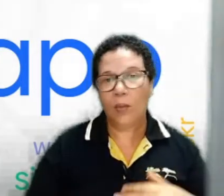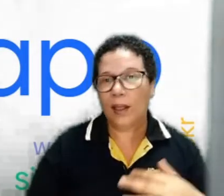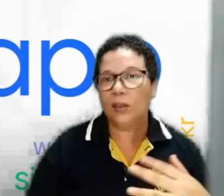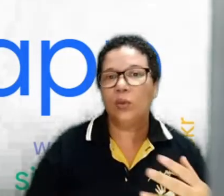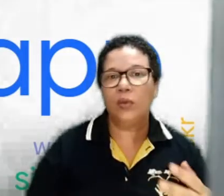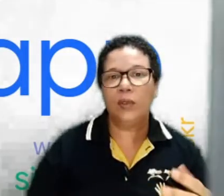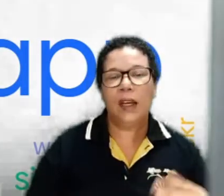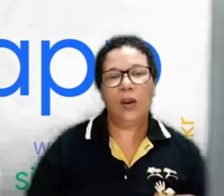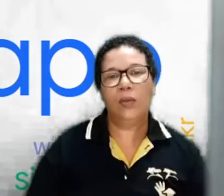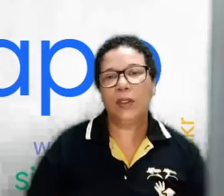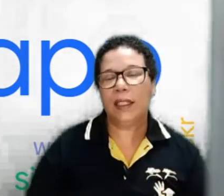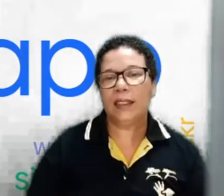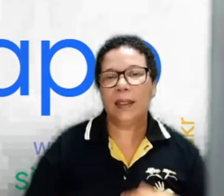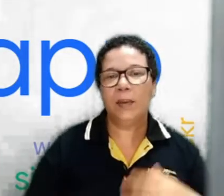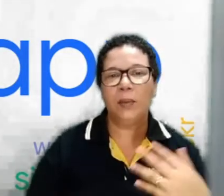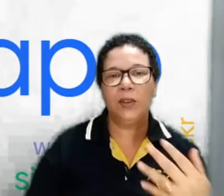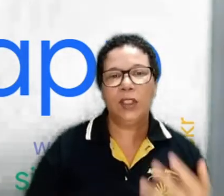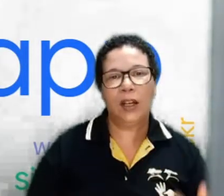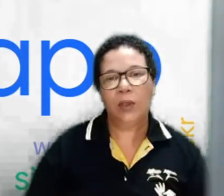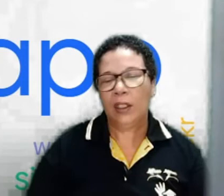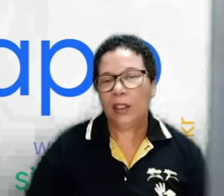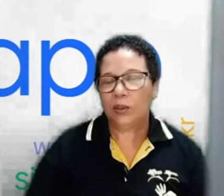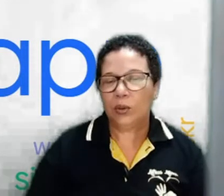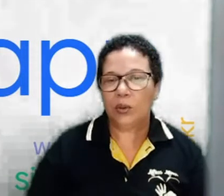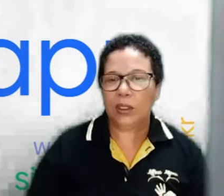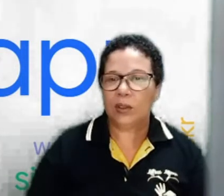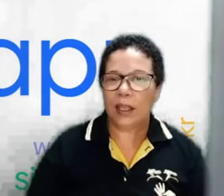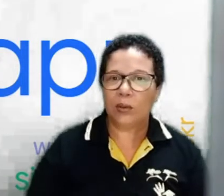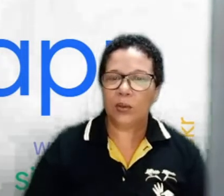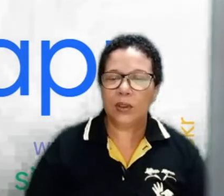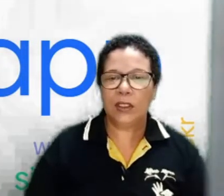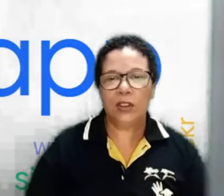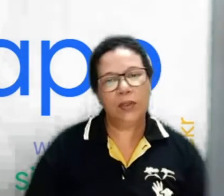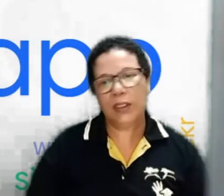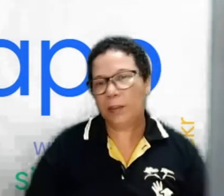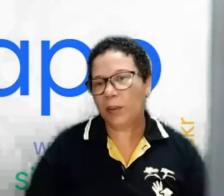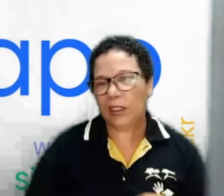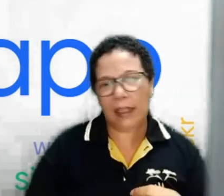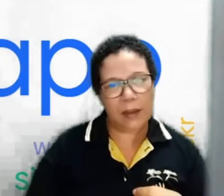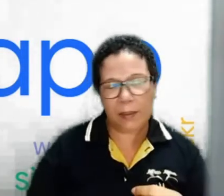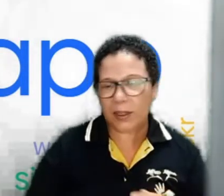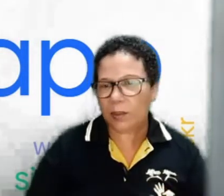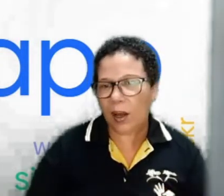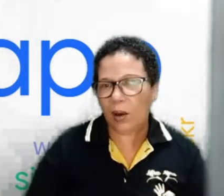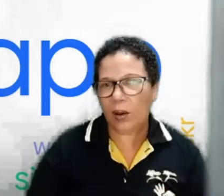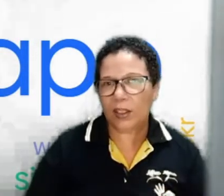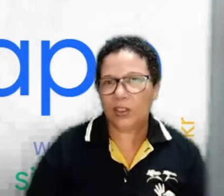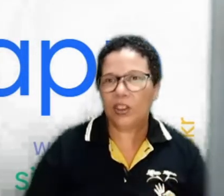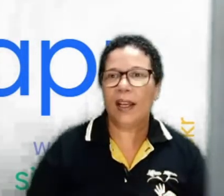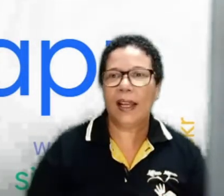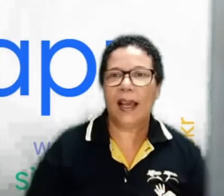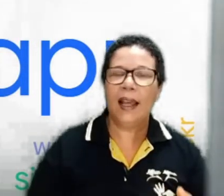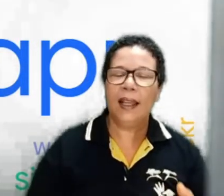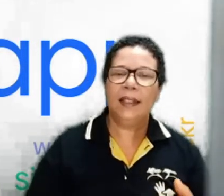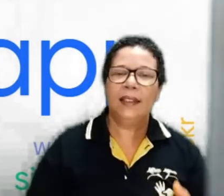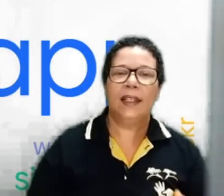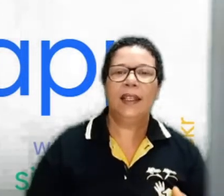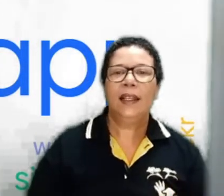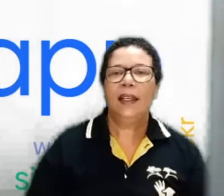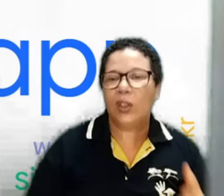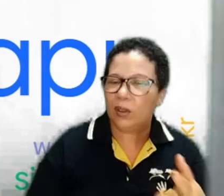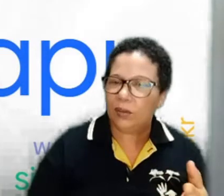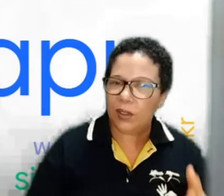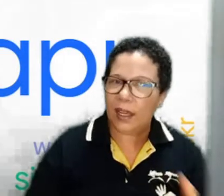pergunta, uma dúvida, ou você quer saber a opinião dos seus alunos, e você pode, na mesma hora, gerar, né,